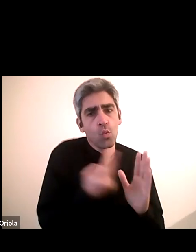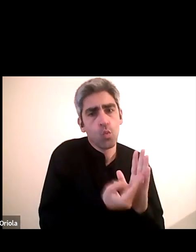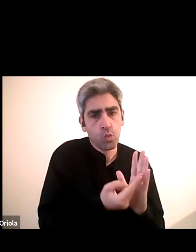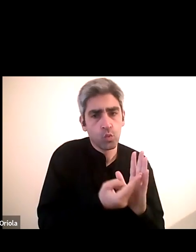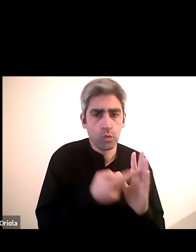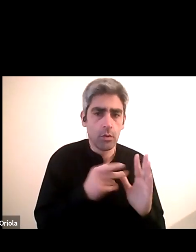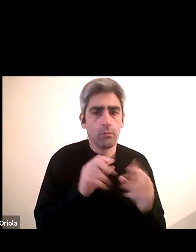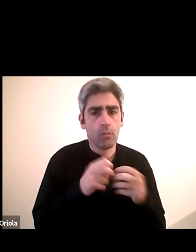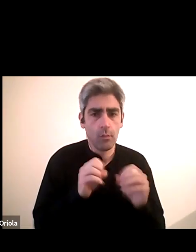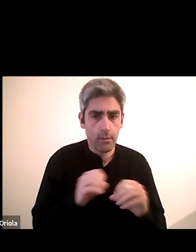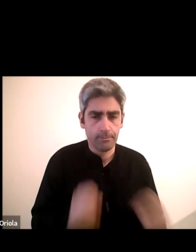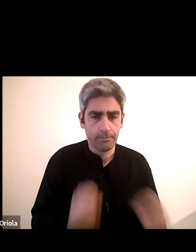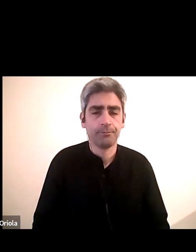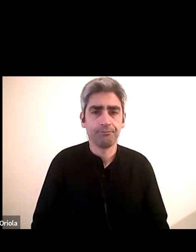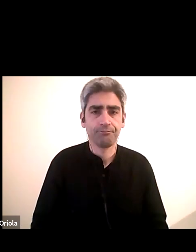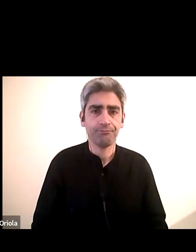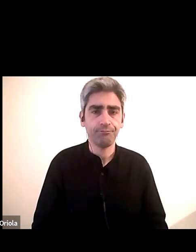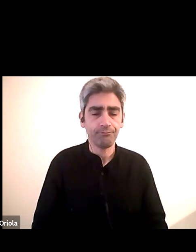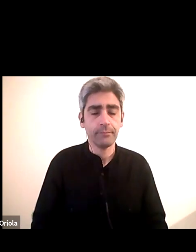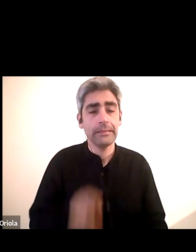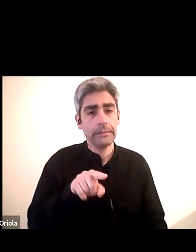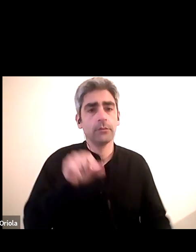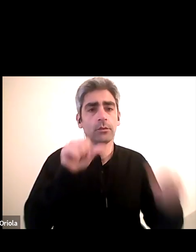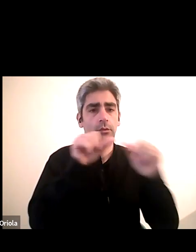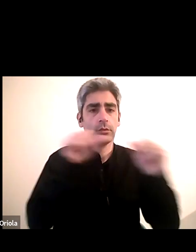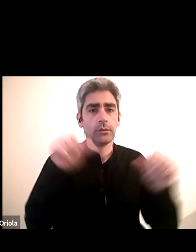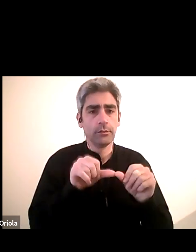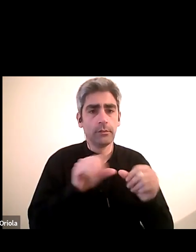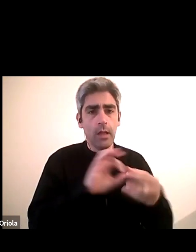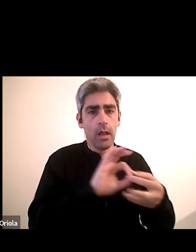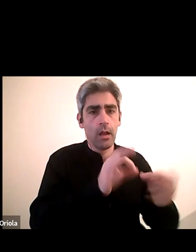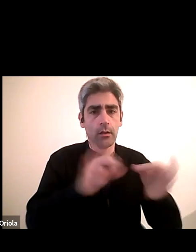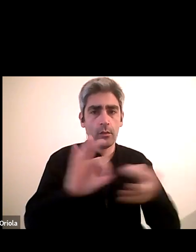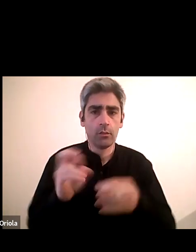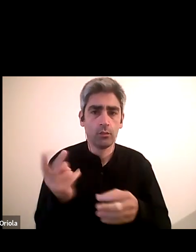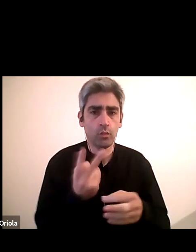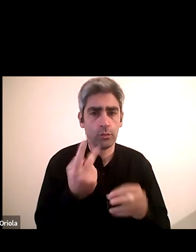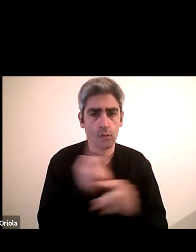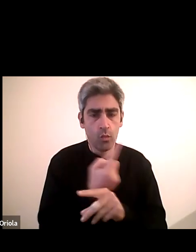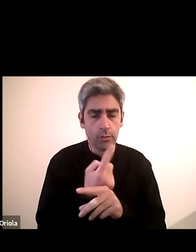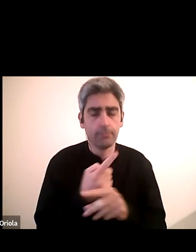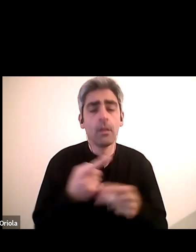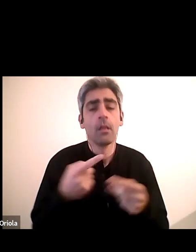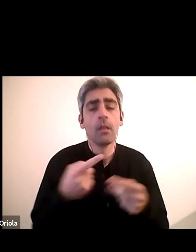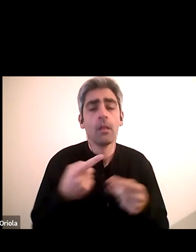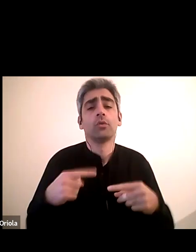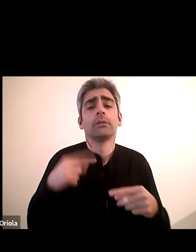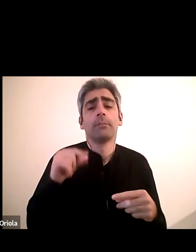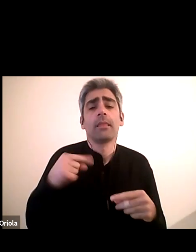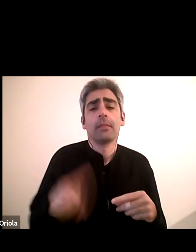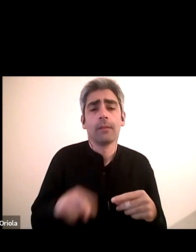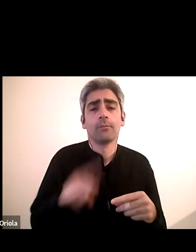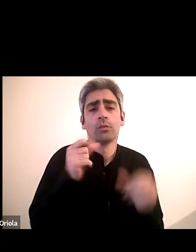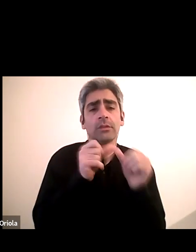finais. Ora bem, este é o sistema que articula as duas coisas. Depois sempre tivemos um sistema